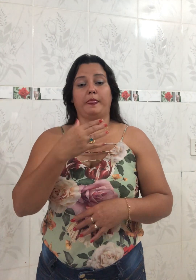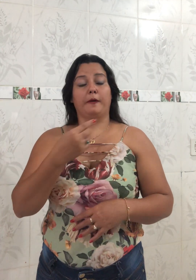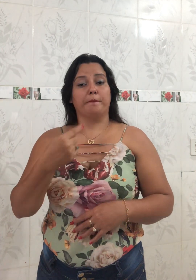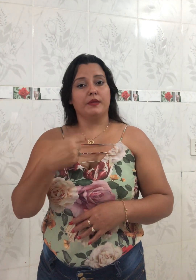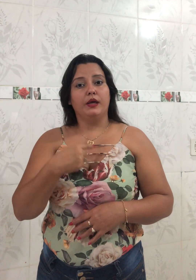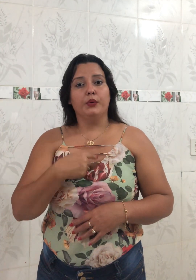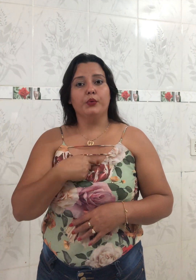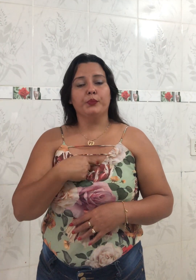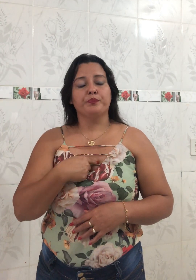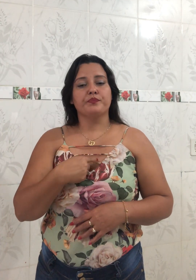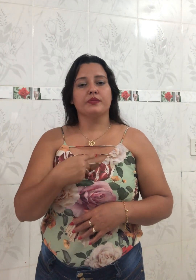então, eu